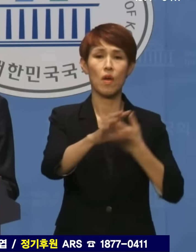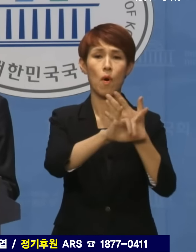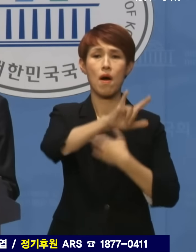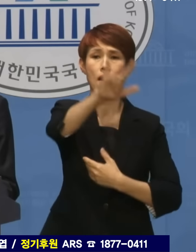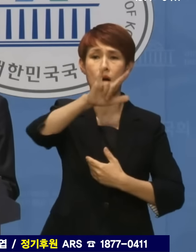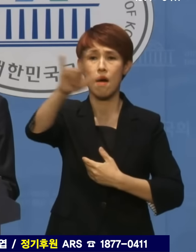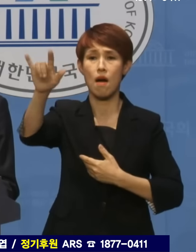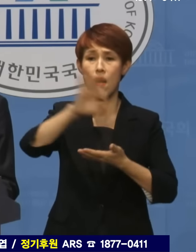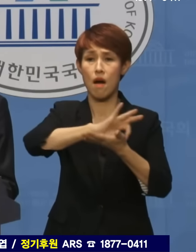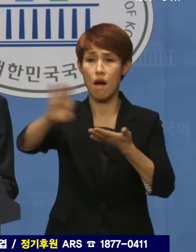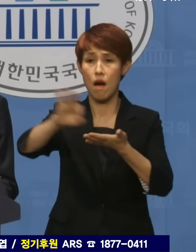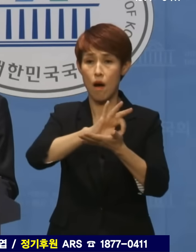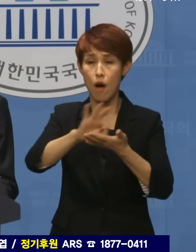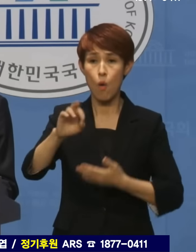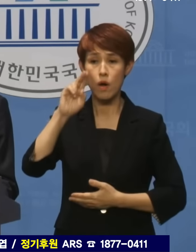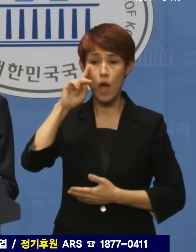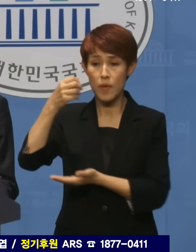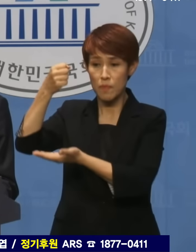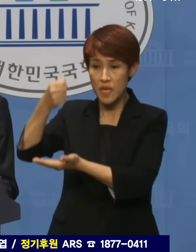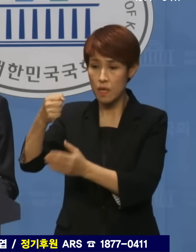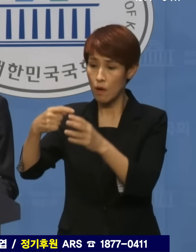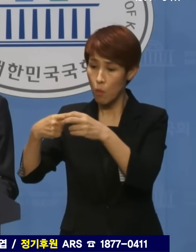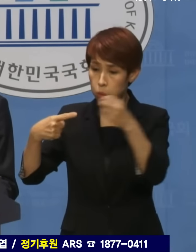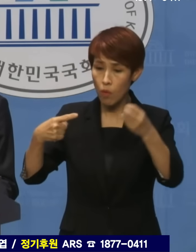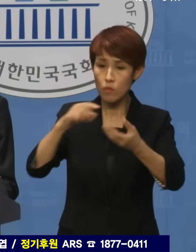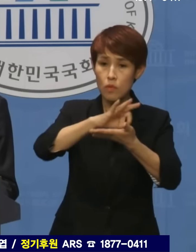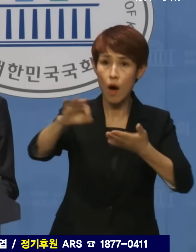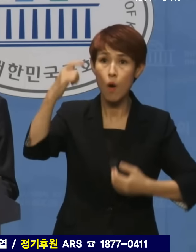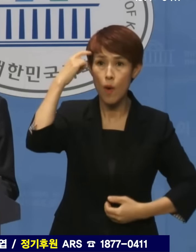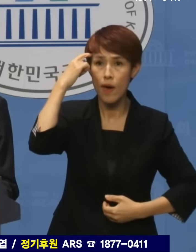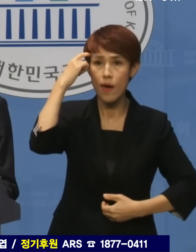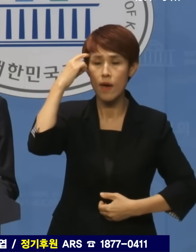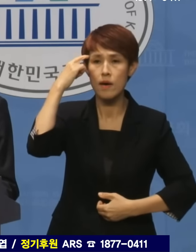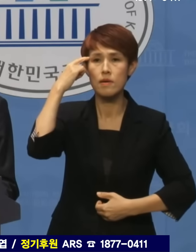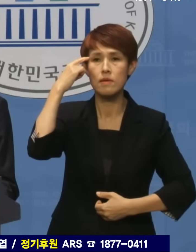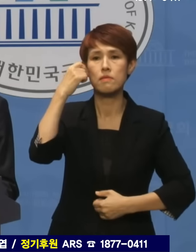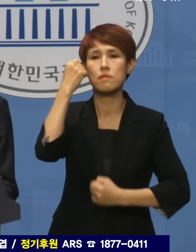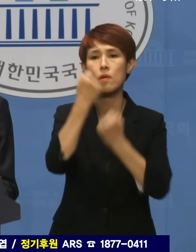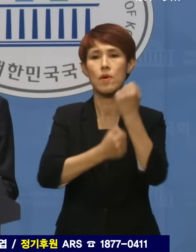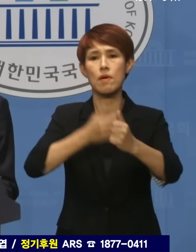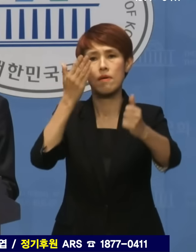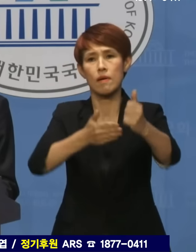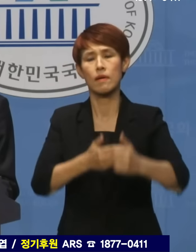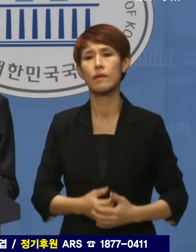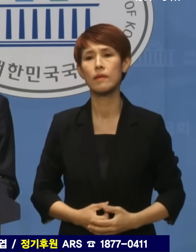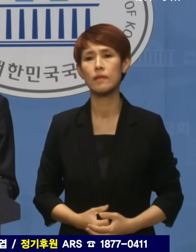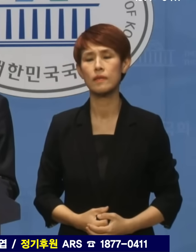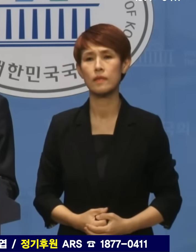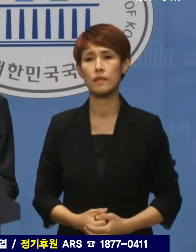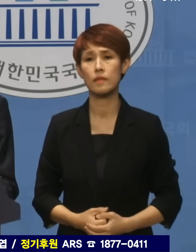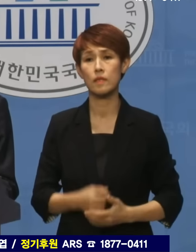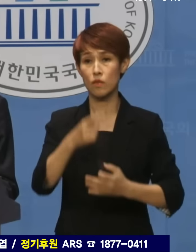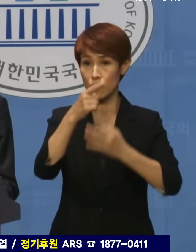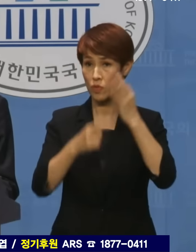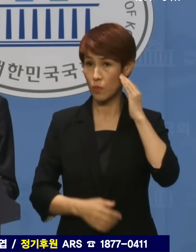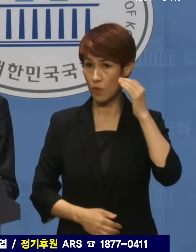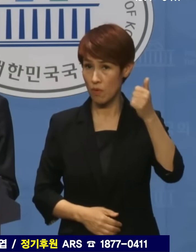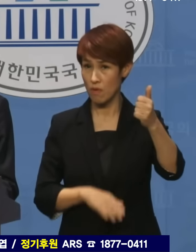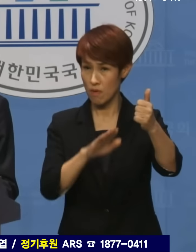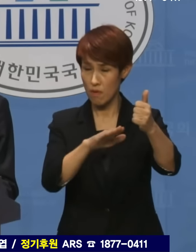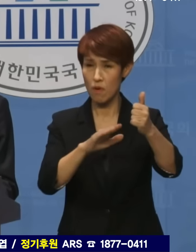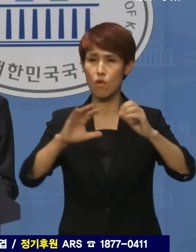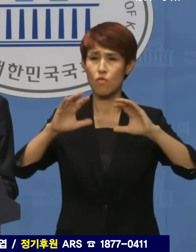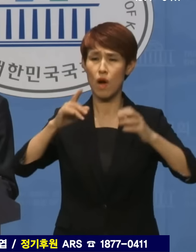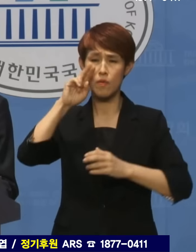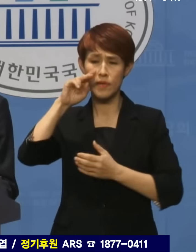경비를 왜 예비비에서 썼는지 책임 있게 해명하기 바랍니다 윤석 대통령은